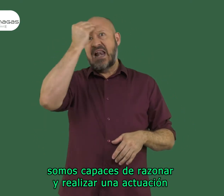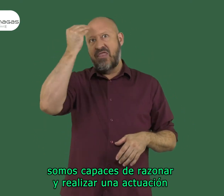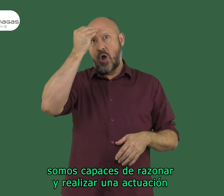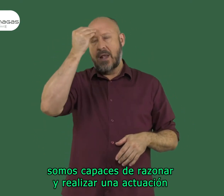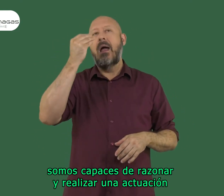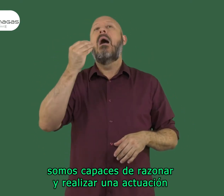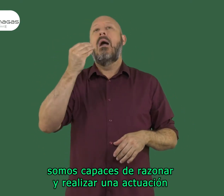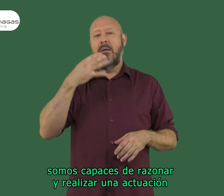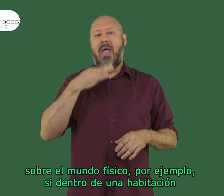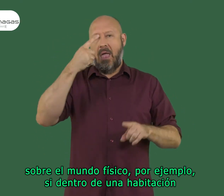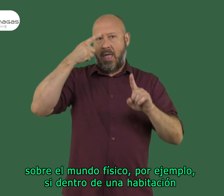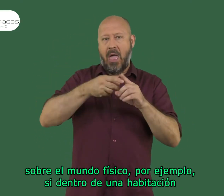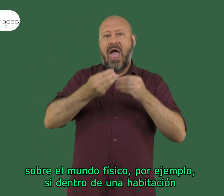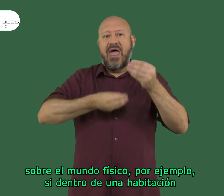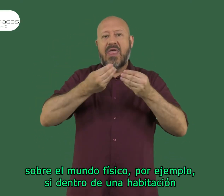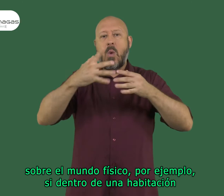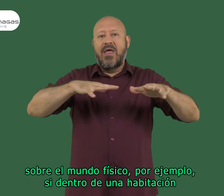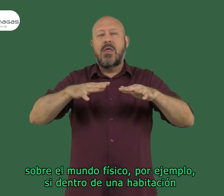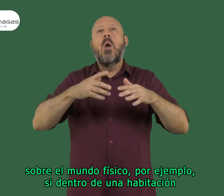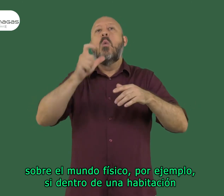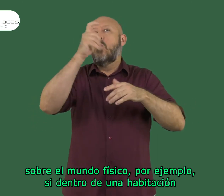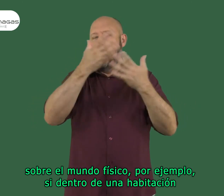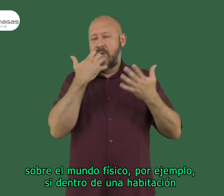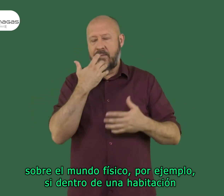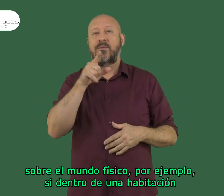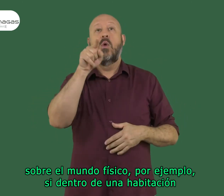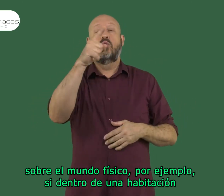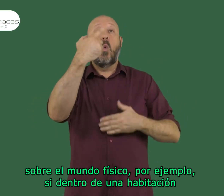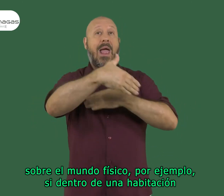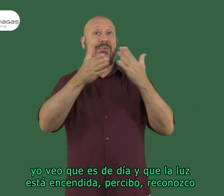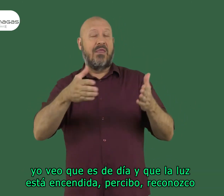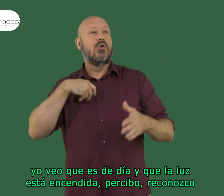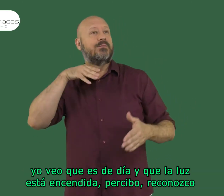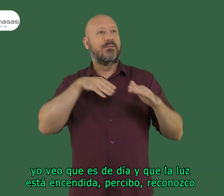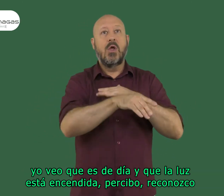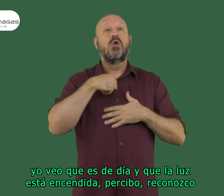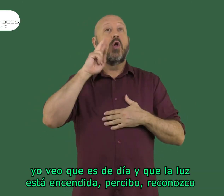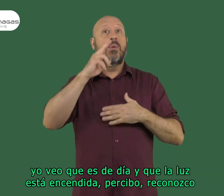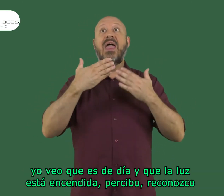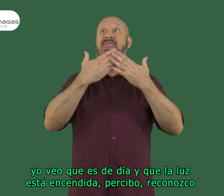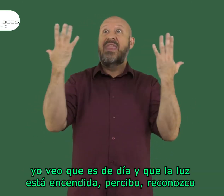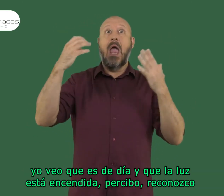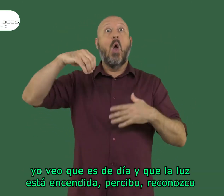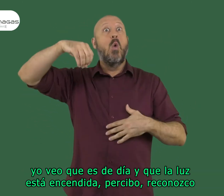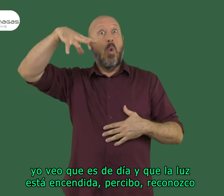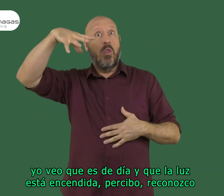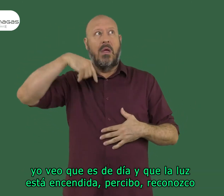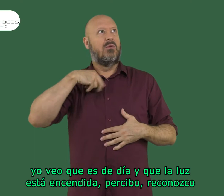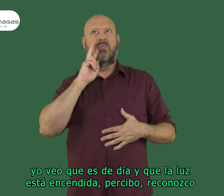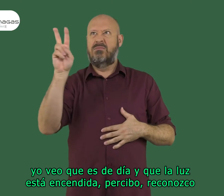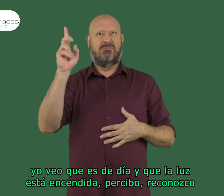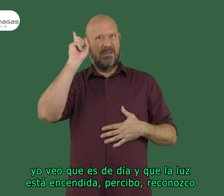razonar y realizar una actuación sobre el mundo físico. Por ejemplo, si yo entro en una habitación y veo que es de día y que la luz está encendida,